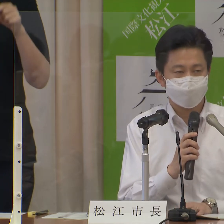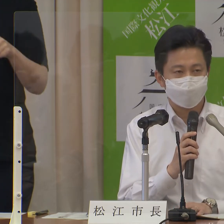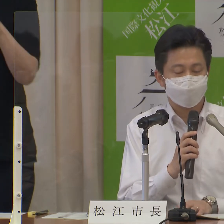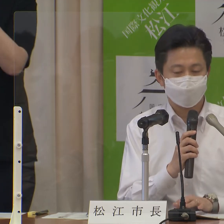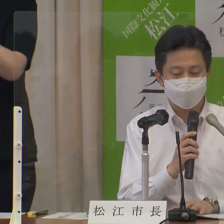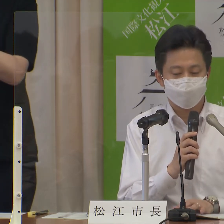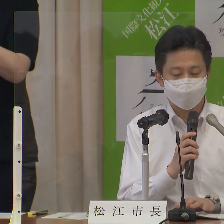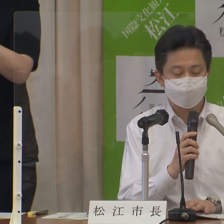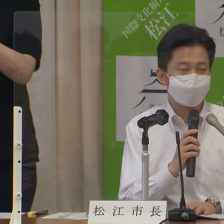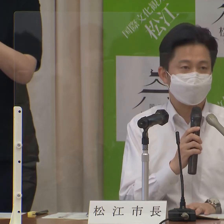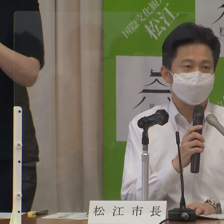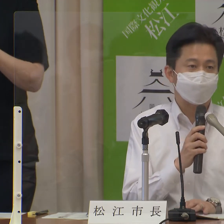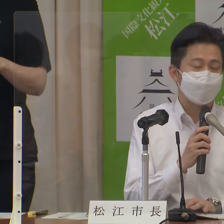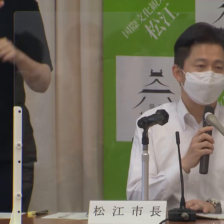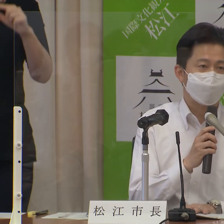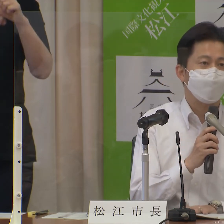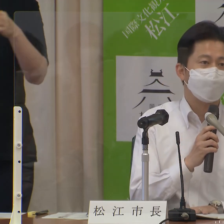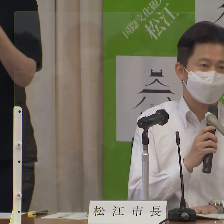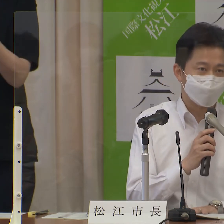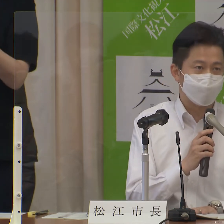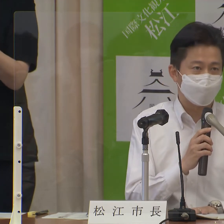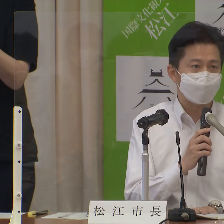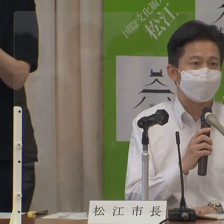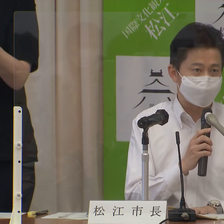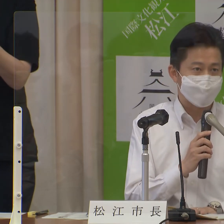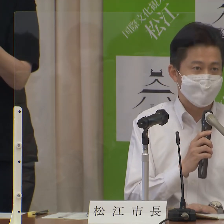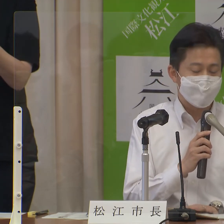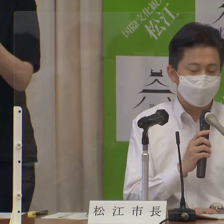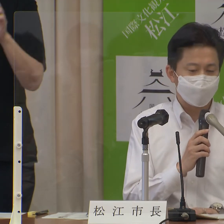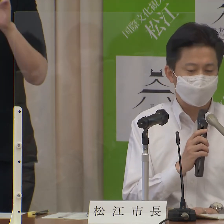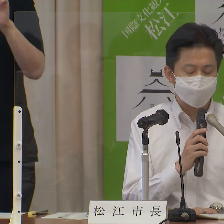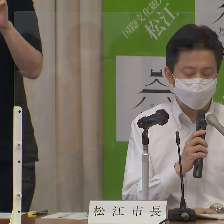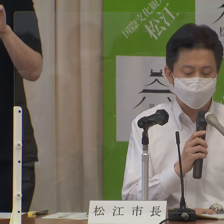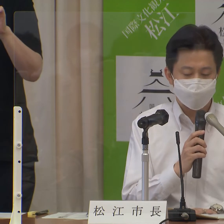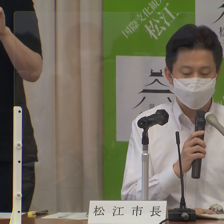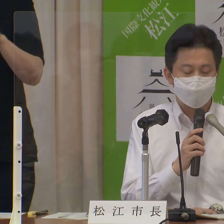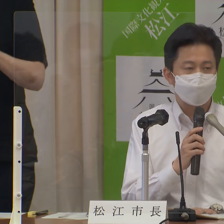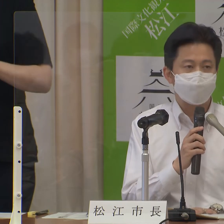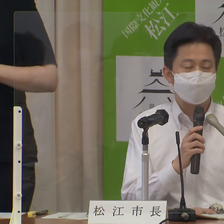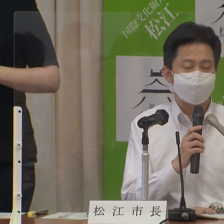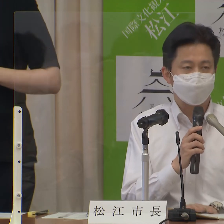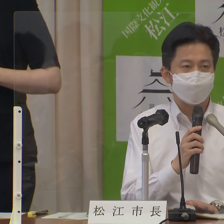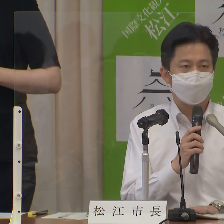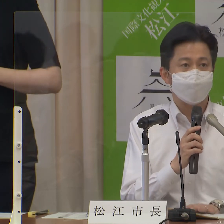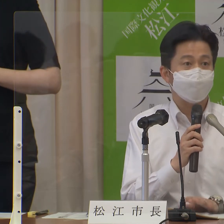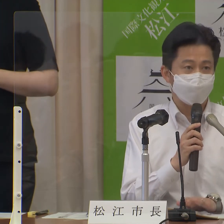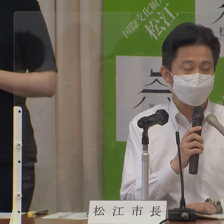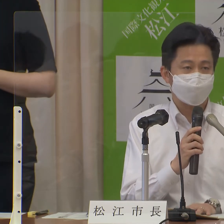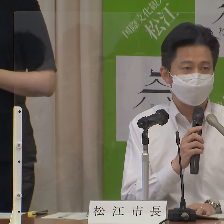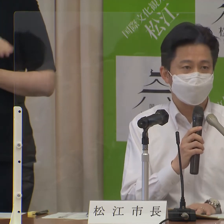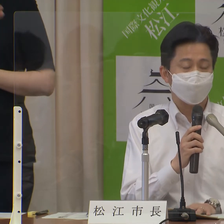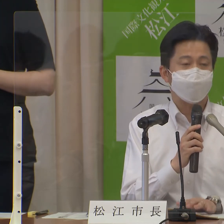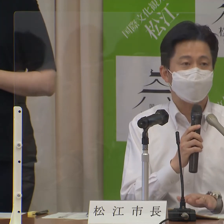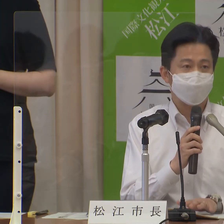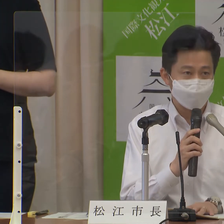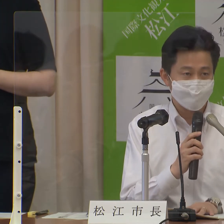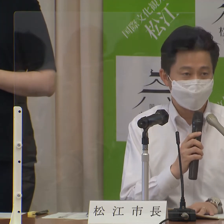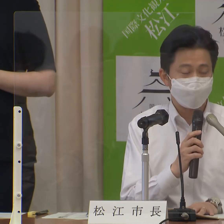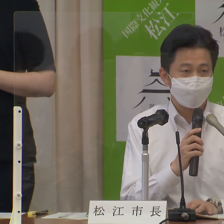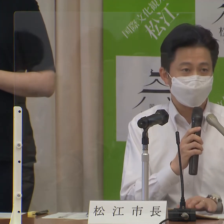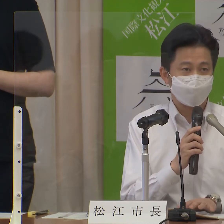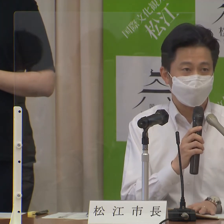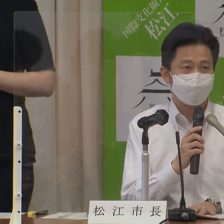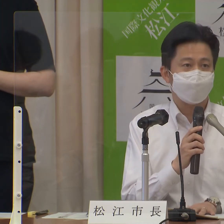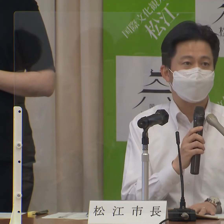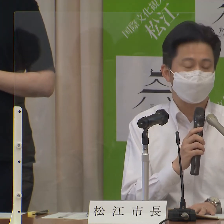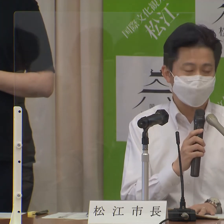中止といったことをアナウンスさせていただくことだろうかと思います。できるだけ市民の皆様にご迷惑をおかけしないように早めに周